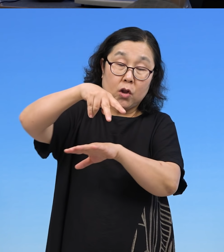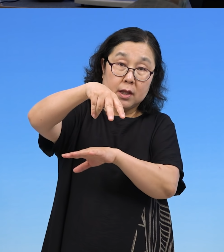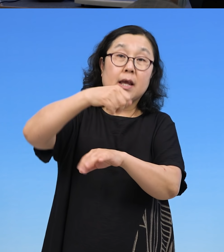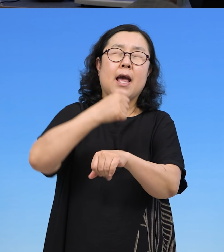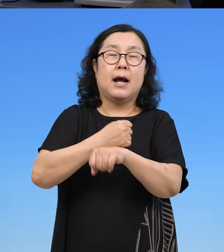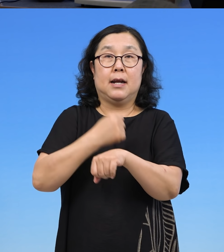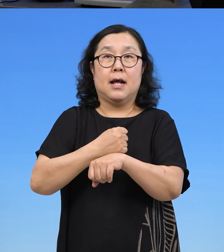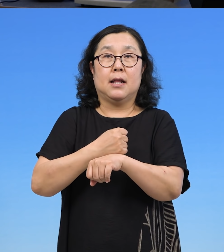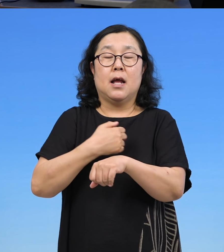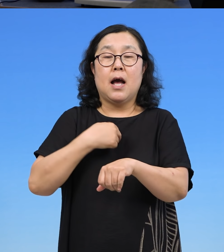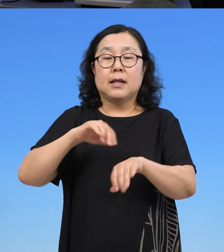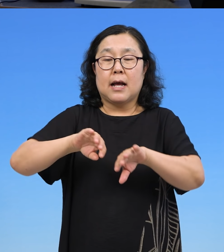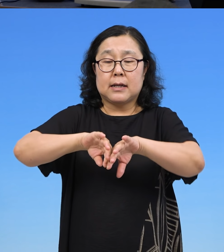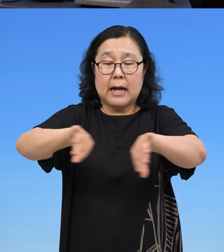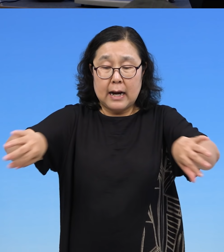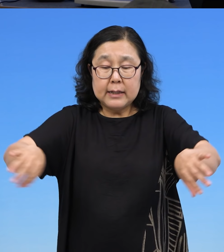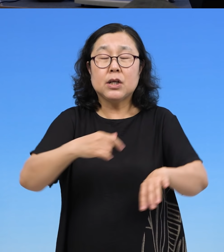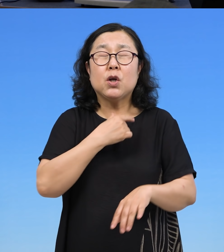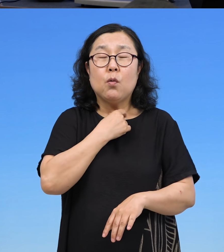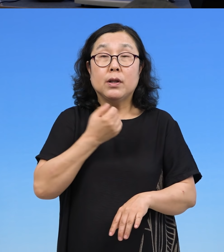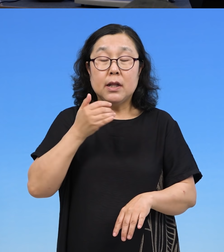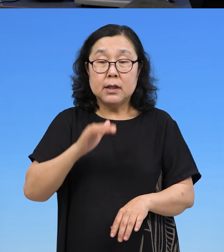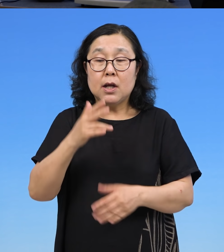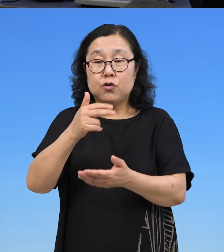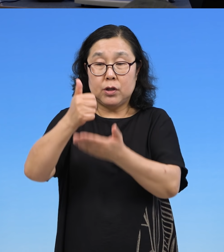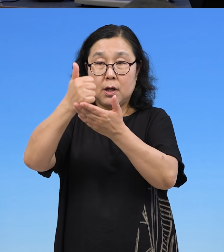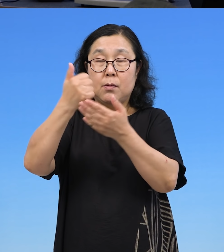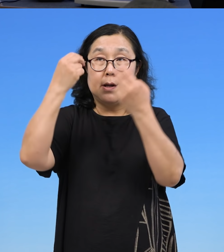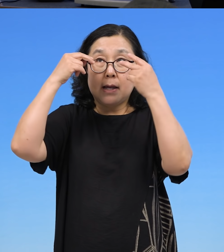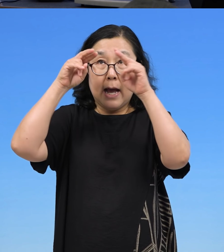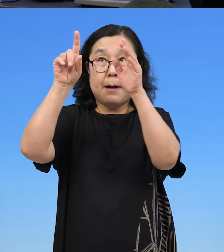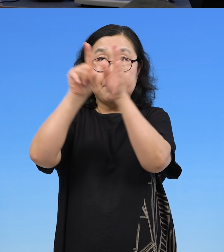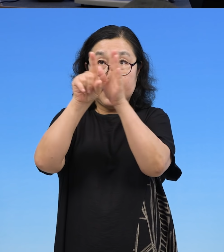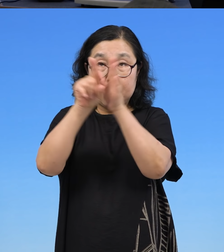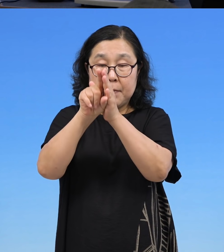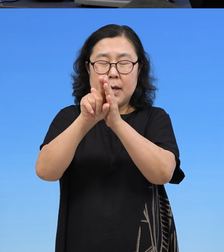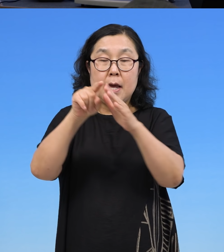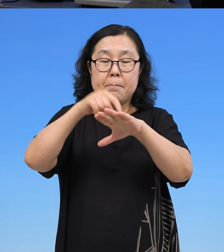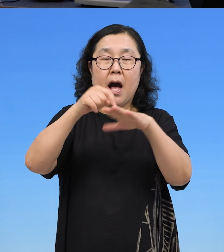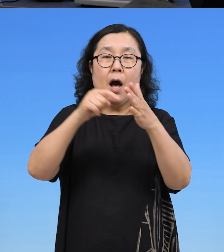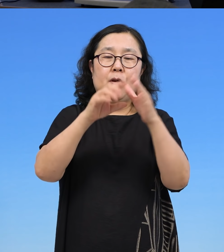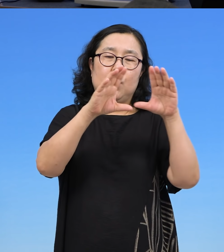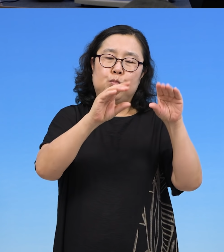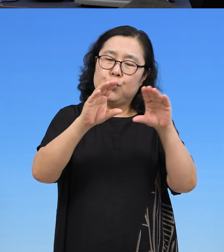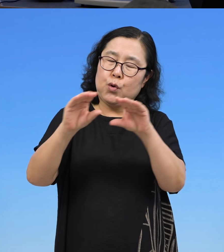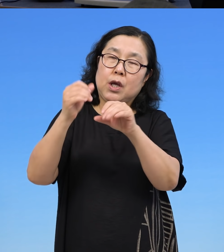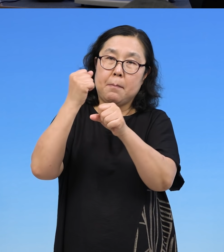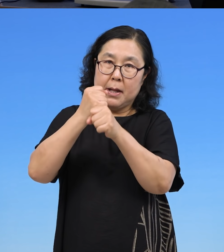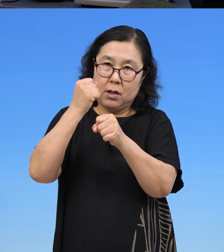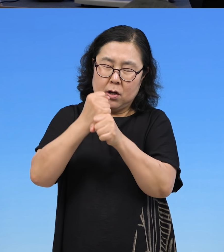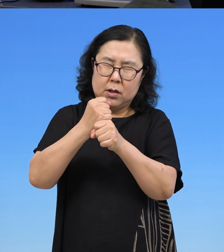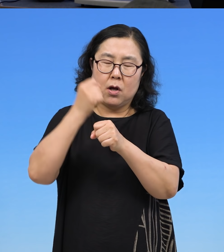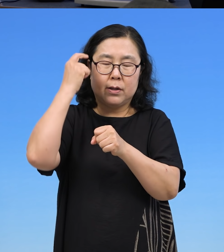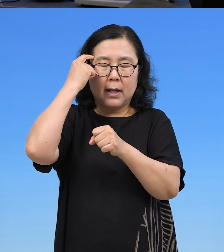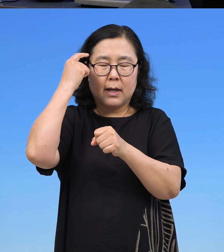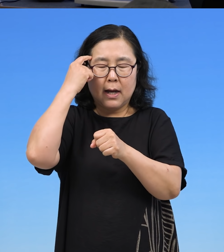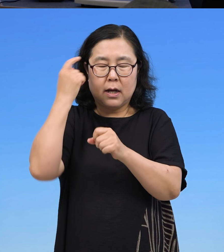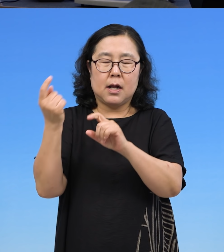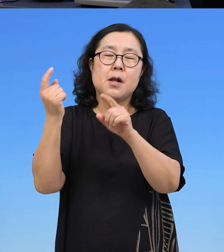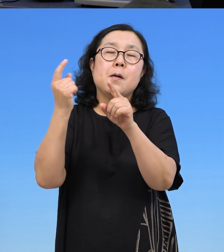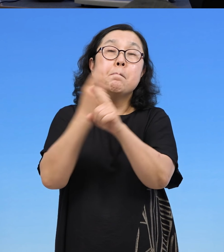갈라지는 기적만 늘 바라고 있었는데 이제 이 주님을 향한 믿음이 내게 유연함을 가져다 주니까 바다가 갈라지지